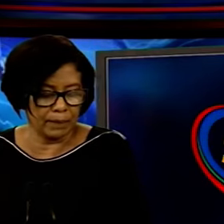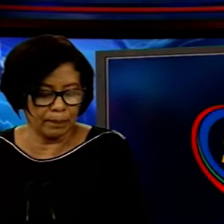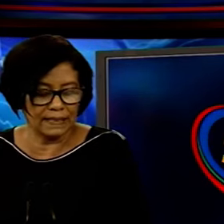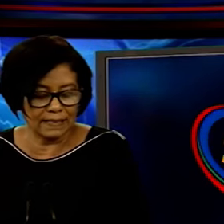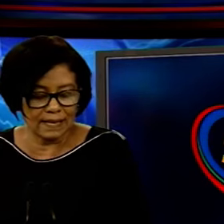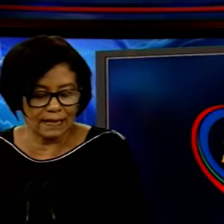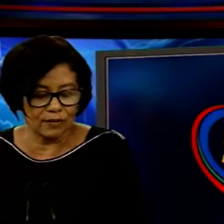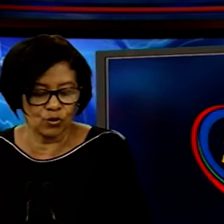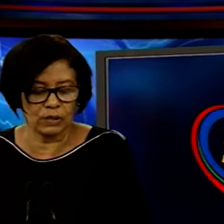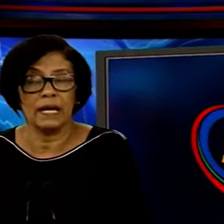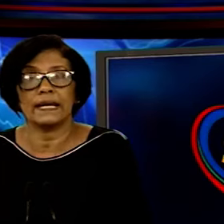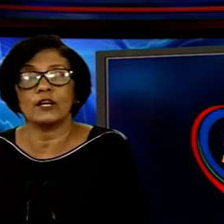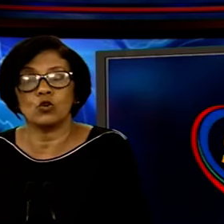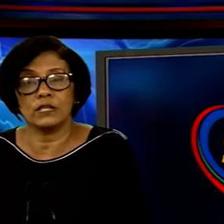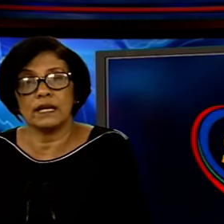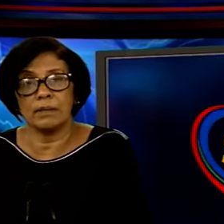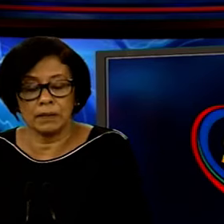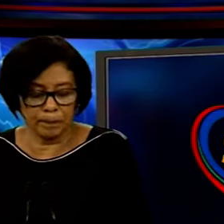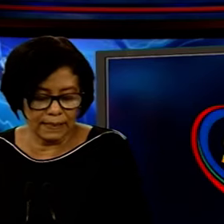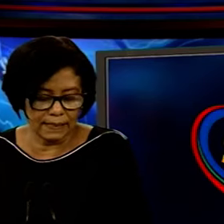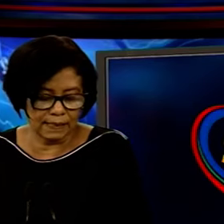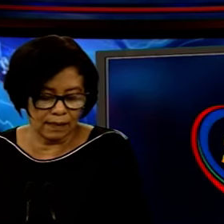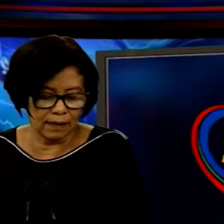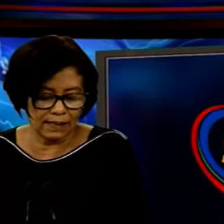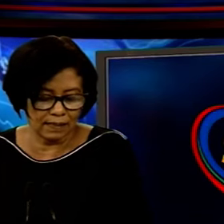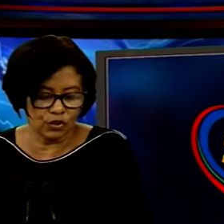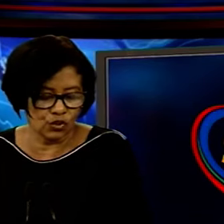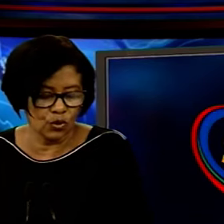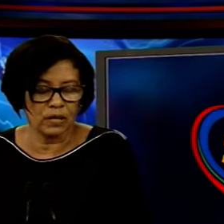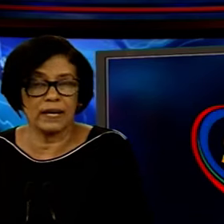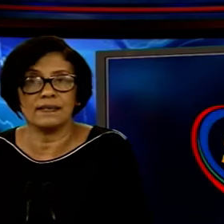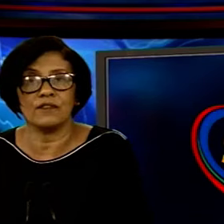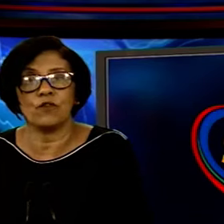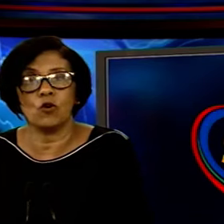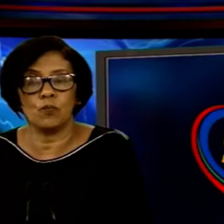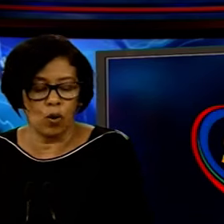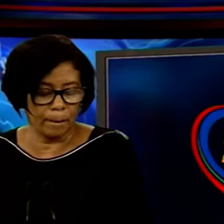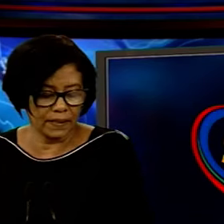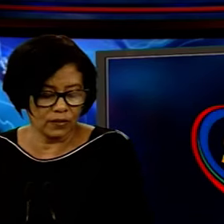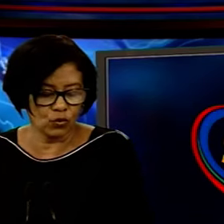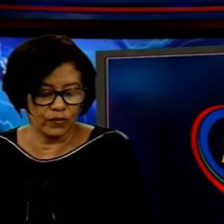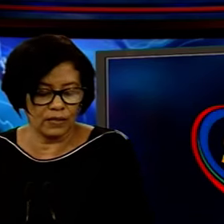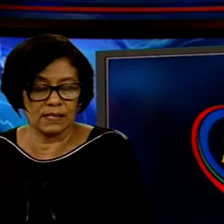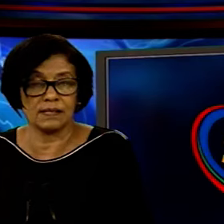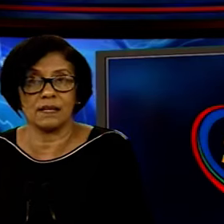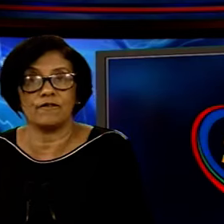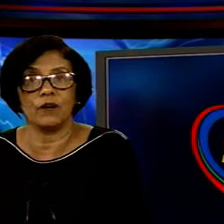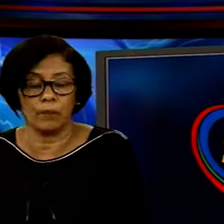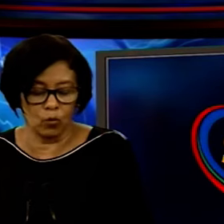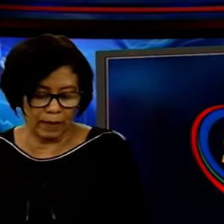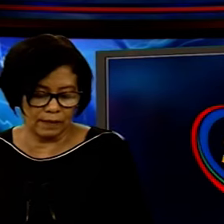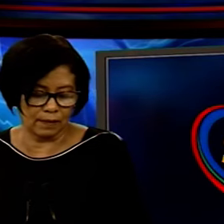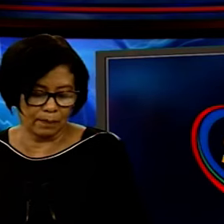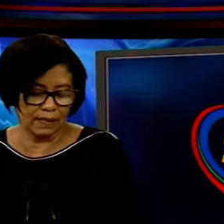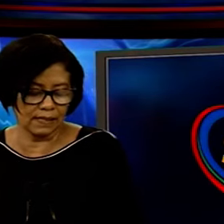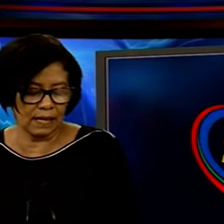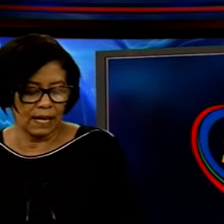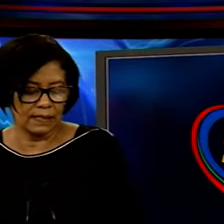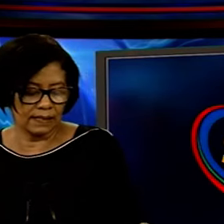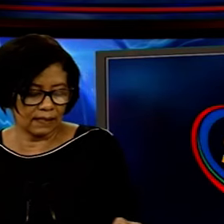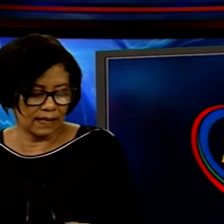parmi plusieurs les autres qui continuent à mettre plus restrictions dans efforts pour empêcher COVID-19 propage